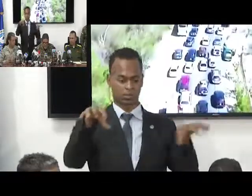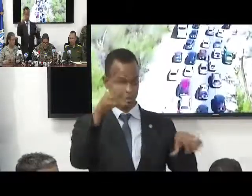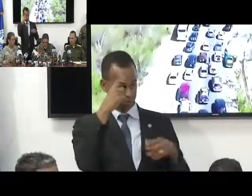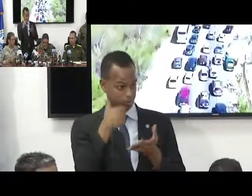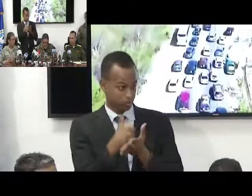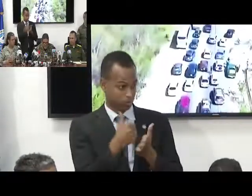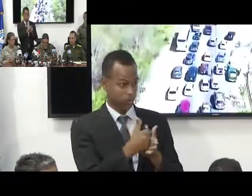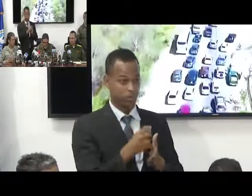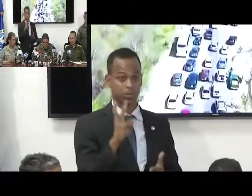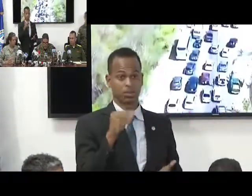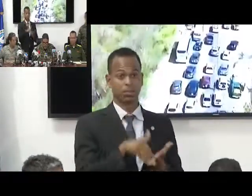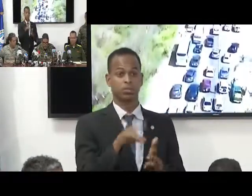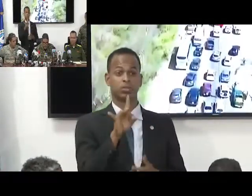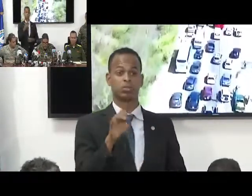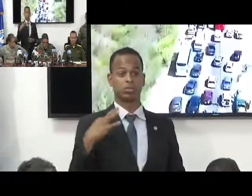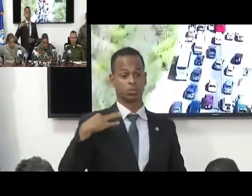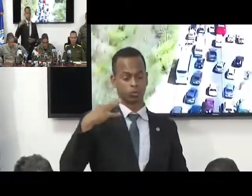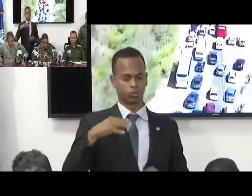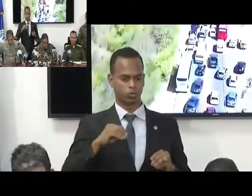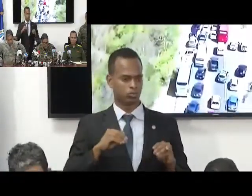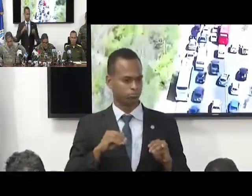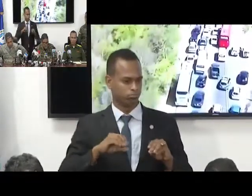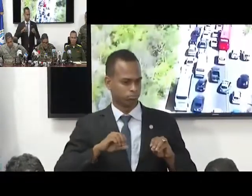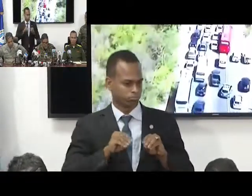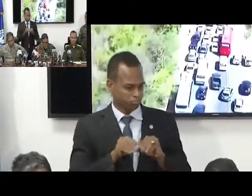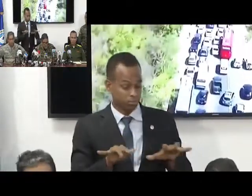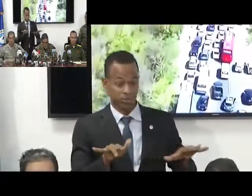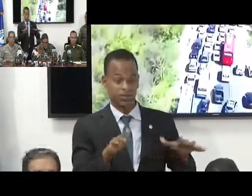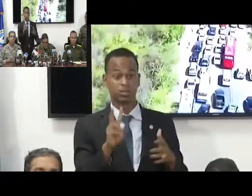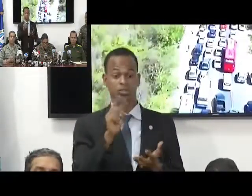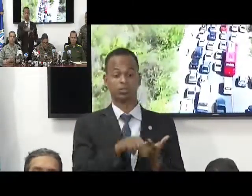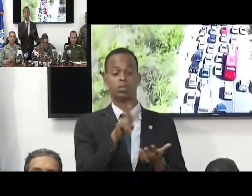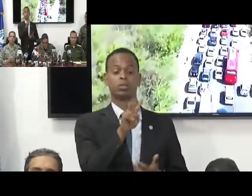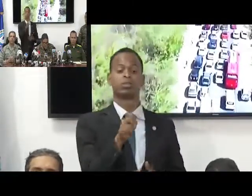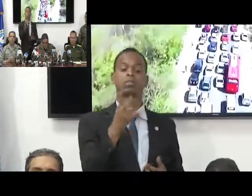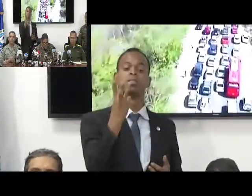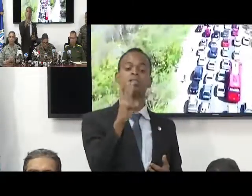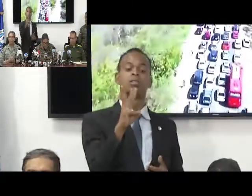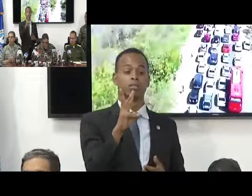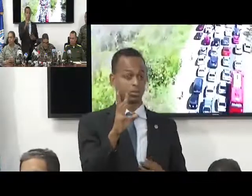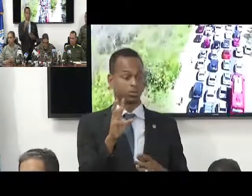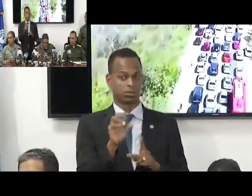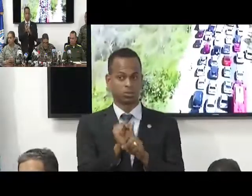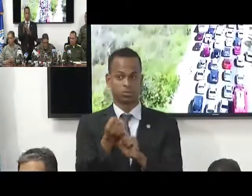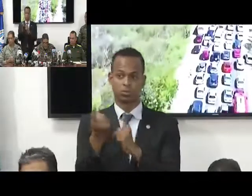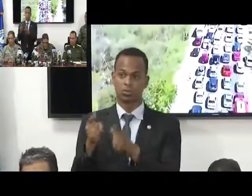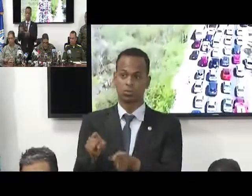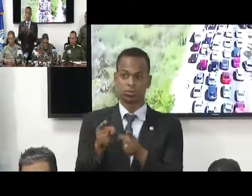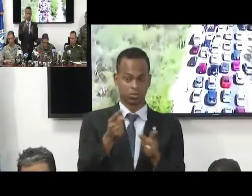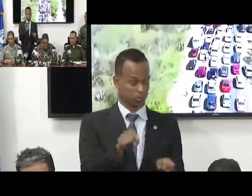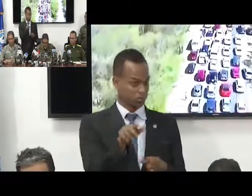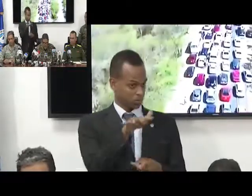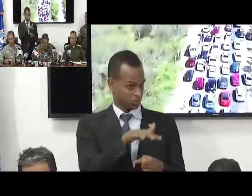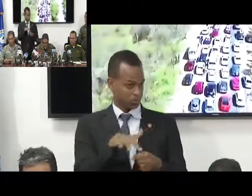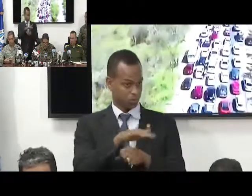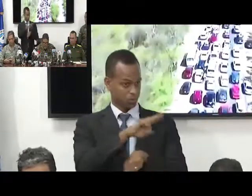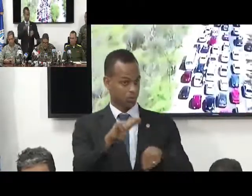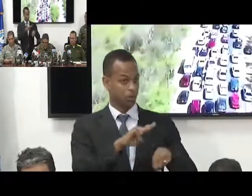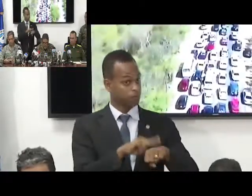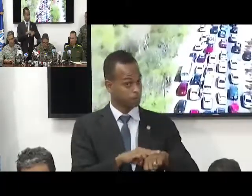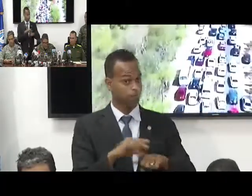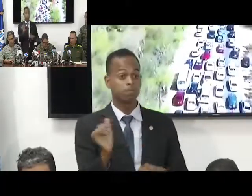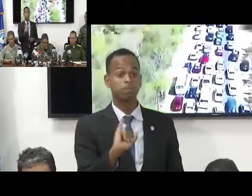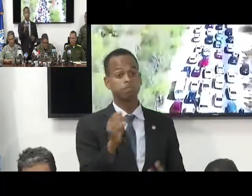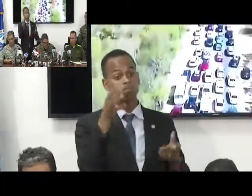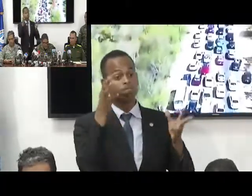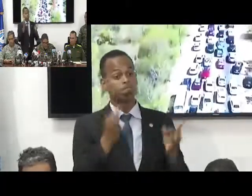y 6.800 voluntarios movilizados, dando asistencia a 2.216 casos en los puestos de socorro a nivel nacional.